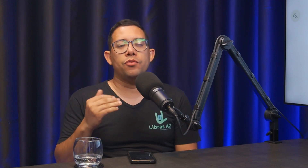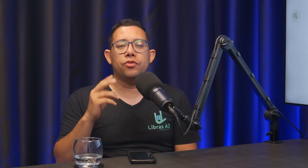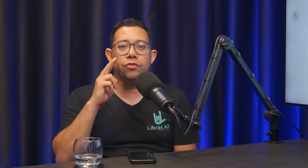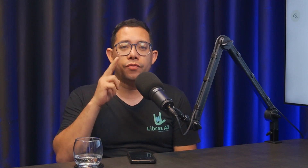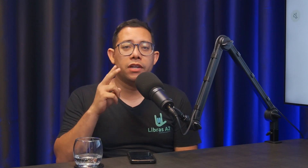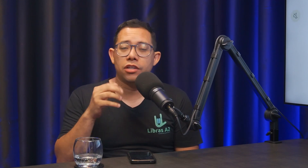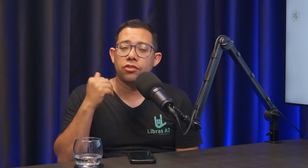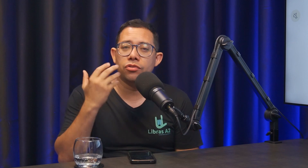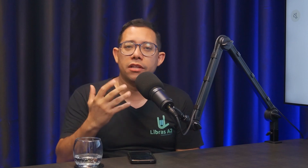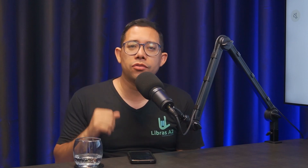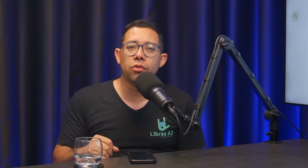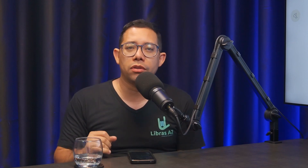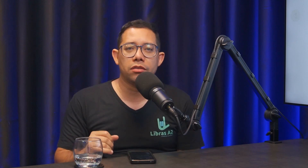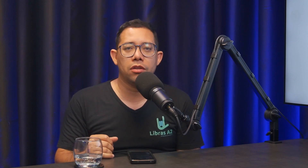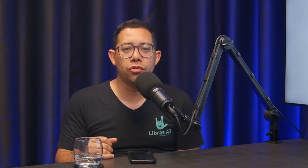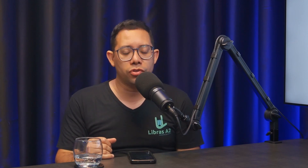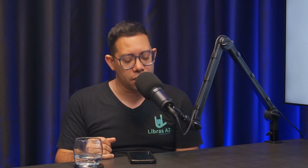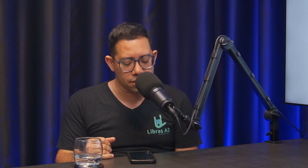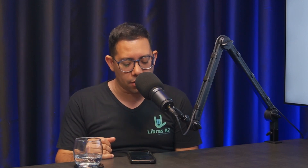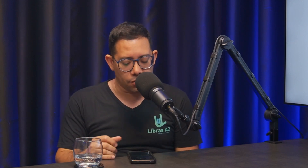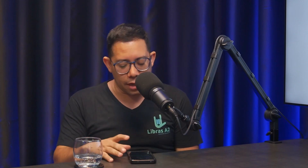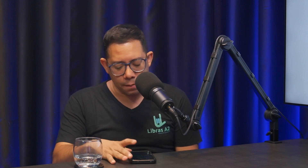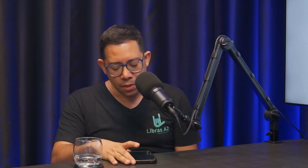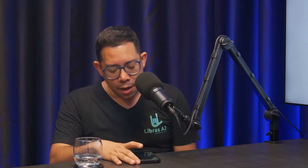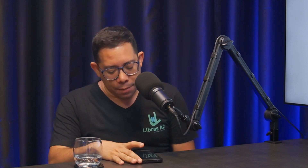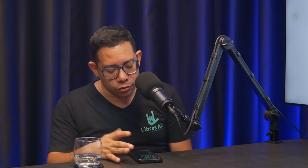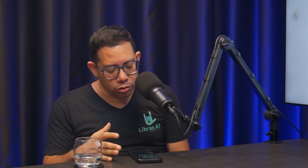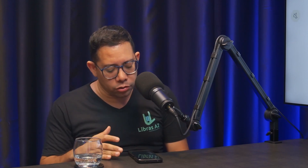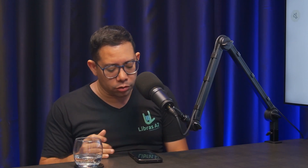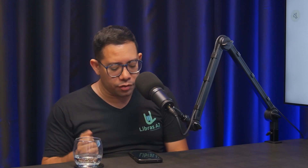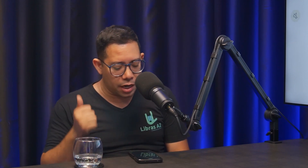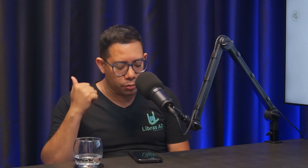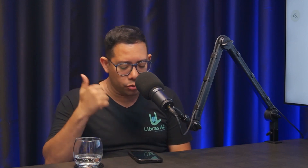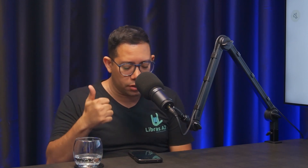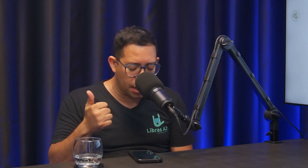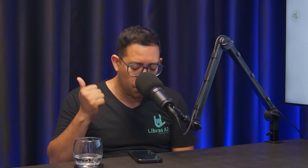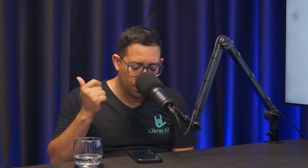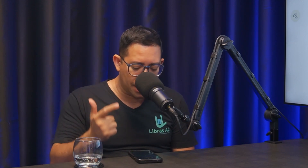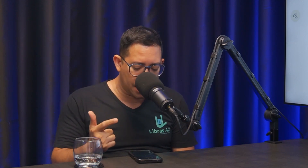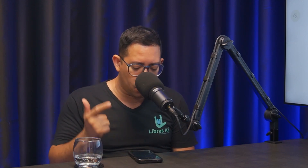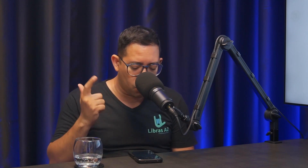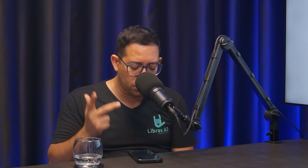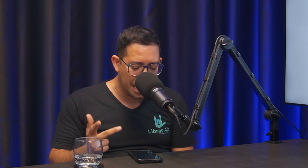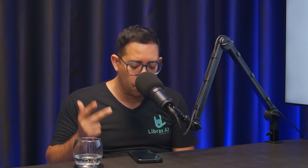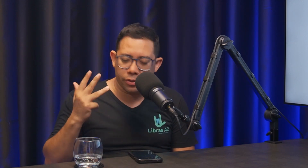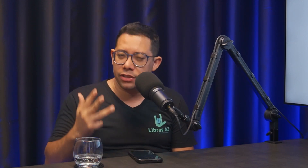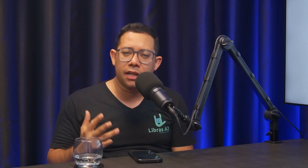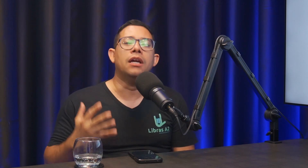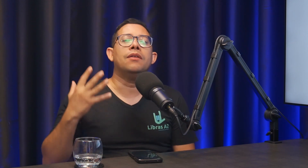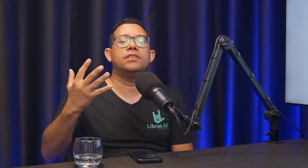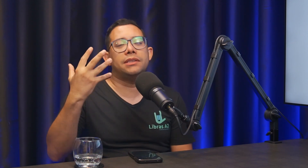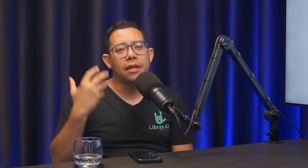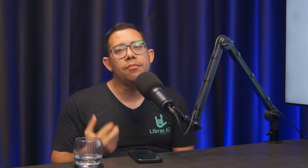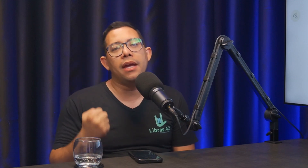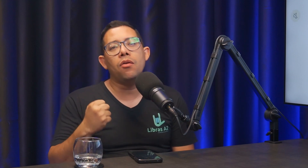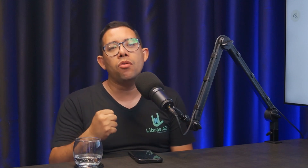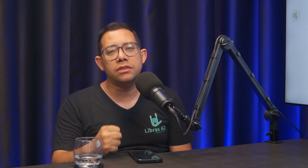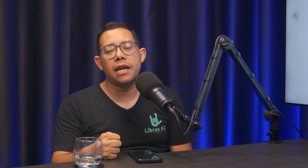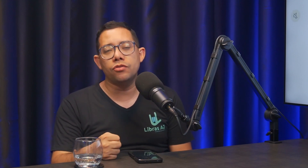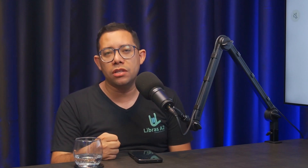de ver a gente utiliza no contexto religioso cristão, né? Mas todos os outros verbos, o ter, o querer, o gostar, o poder, você também consegue